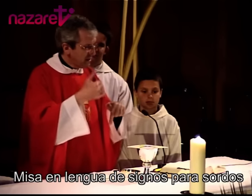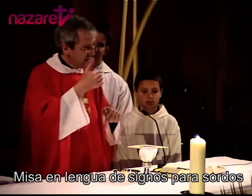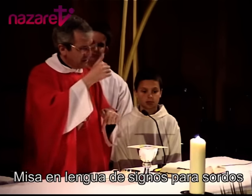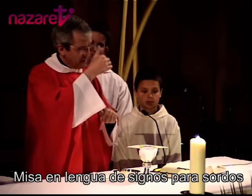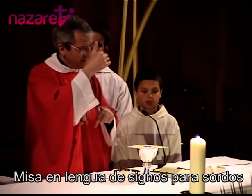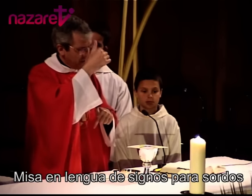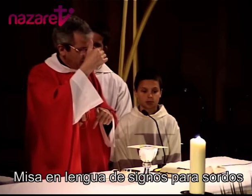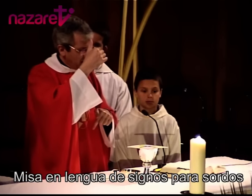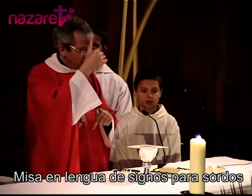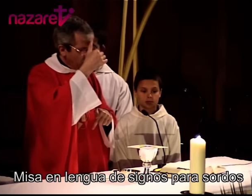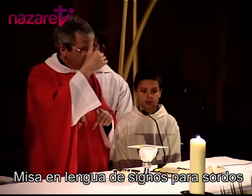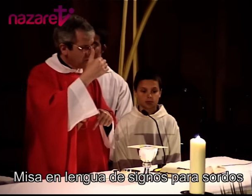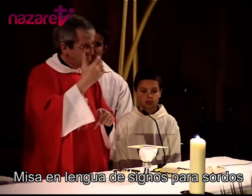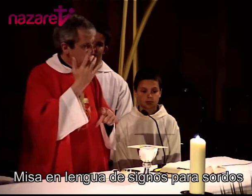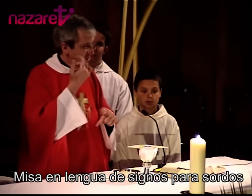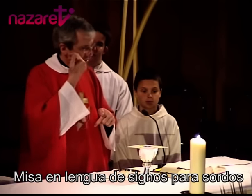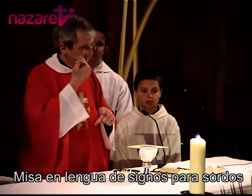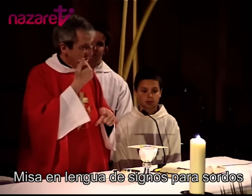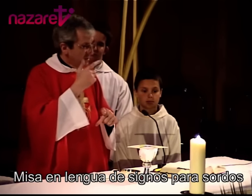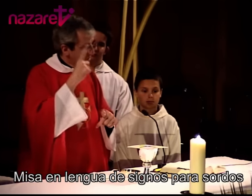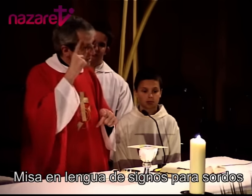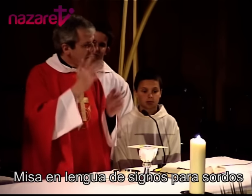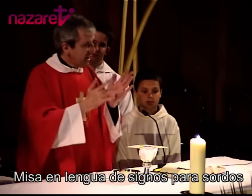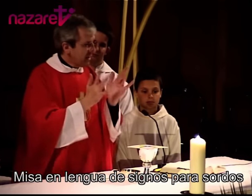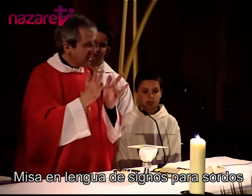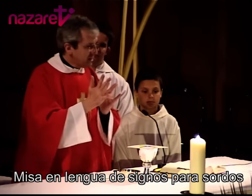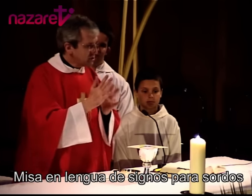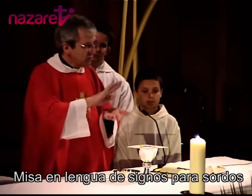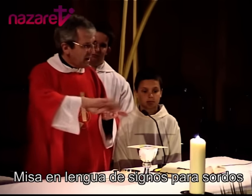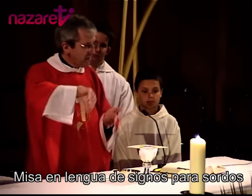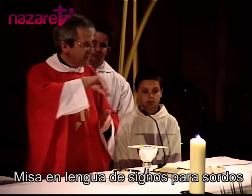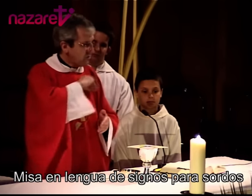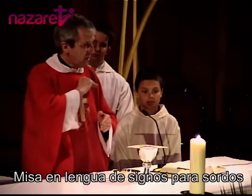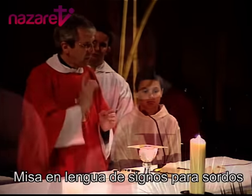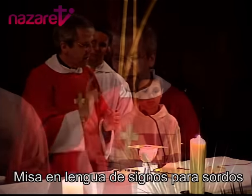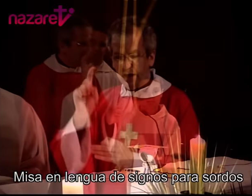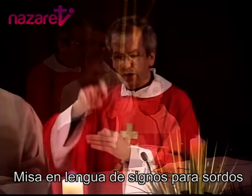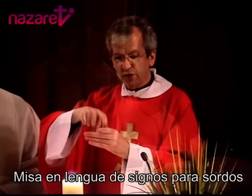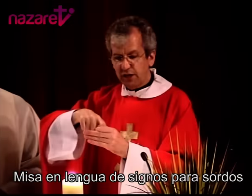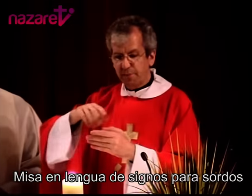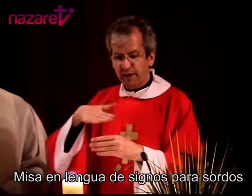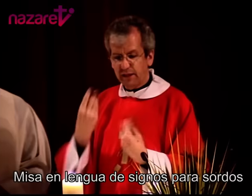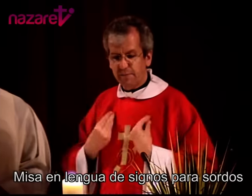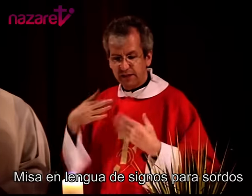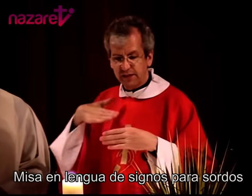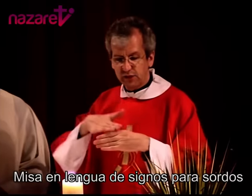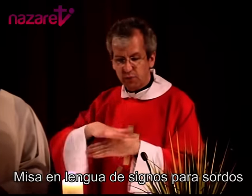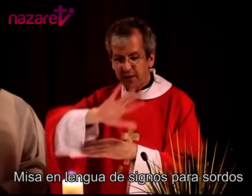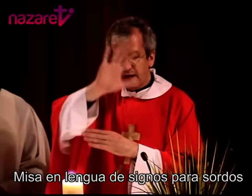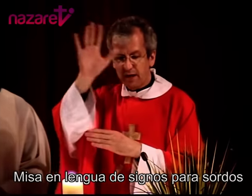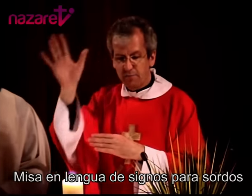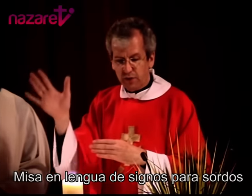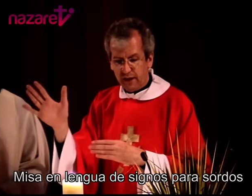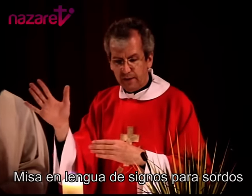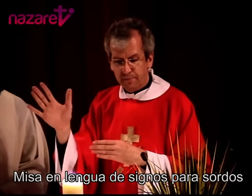aquí en el domingo, día en que Cristo ha vencido la muerte y nos ha hecho partícipes de su